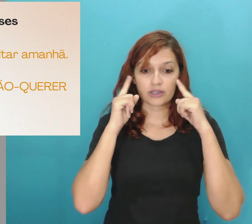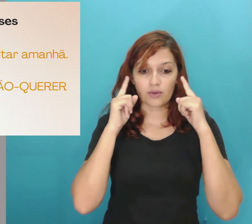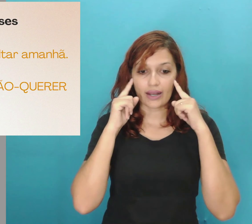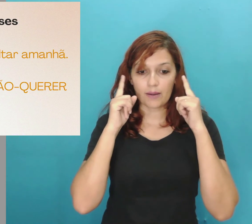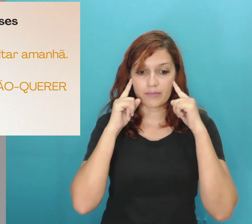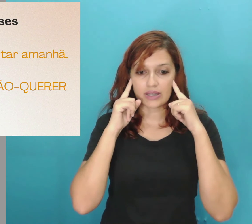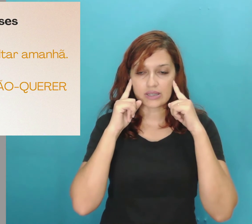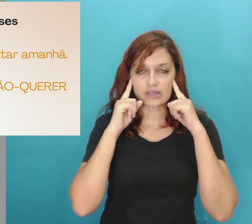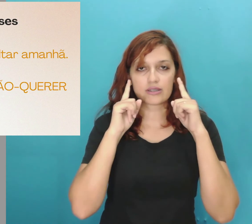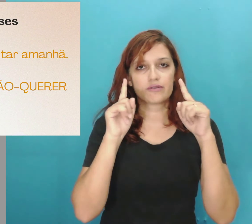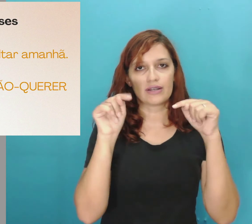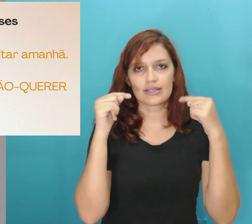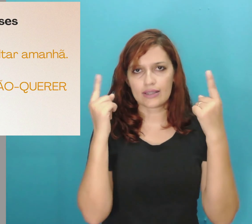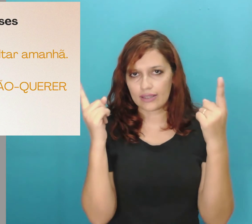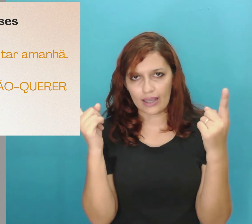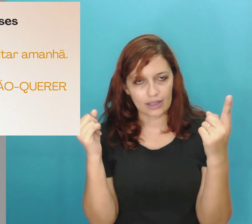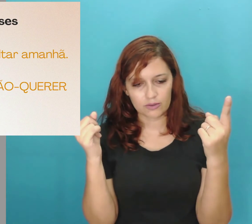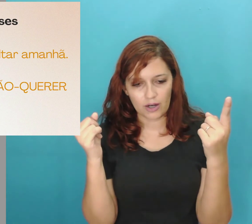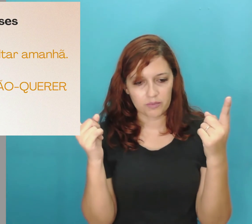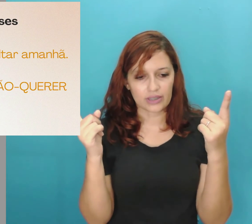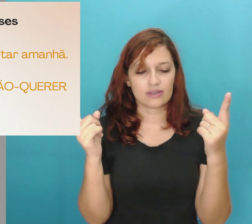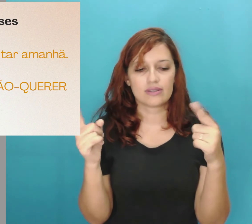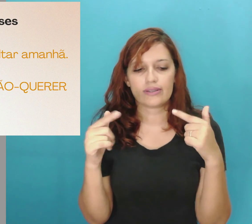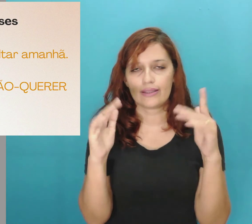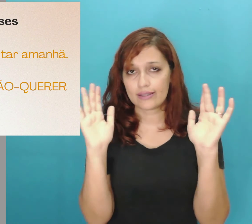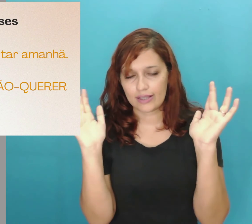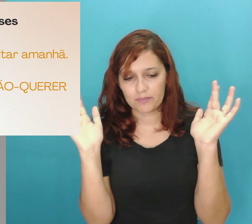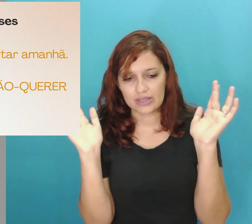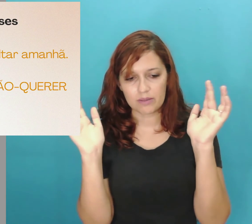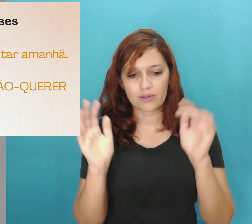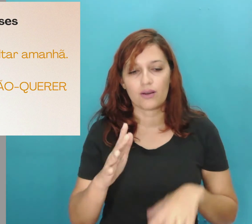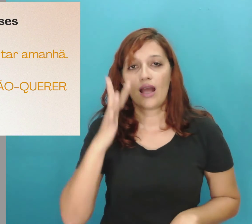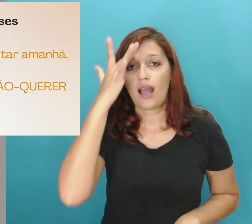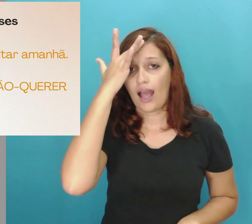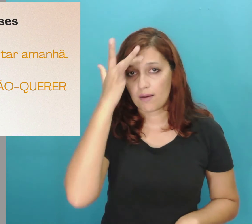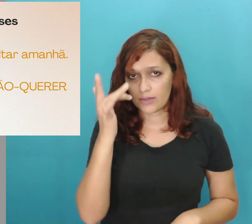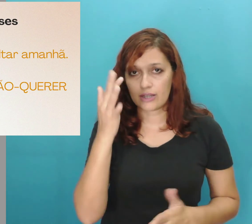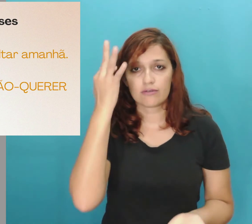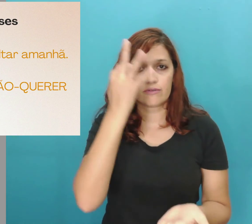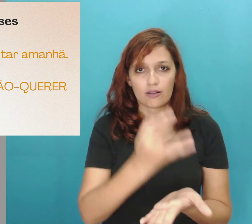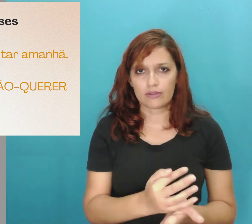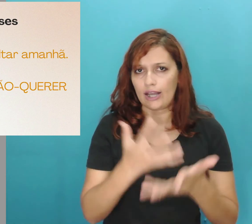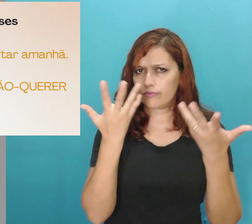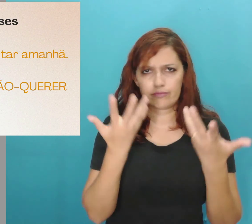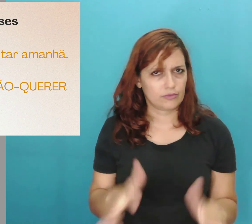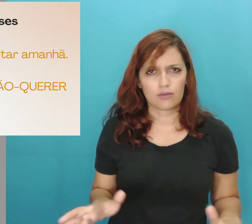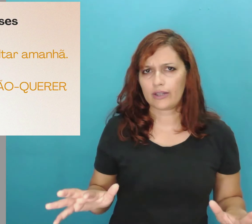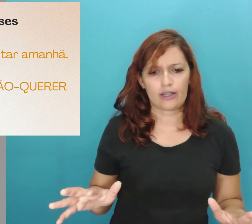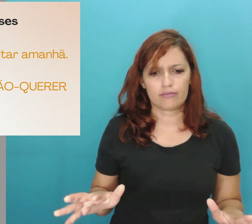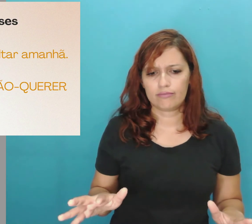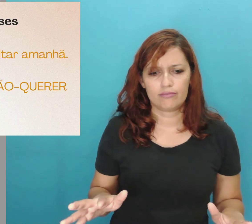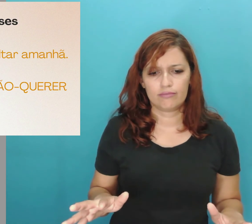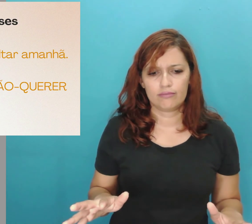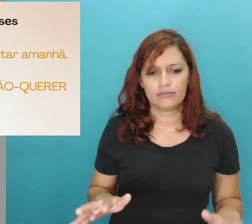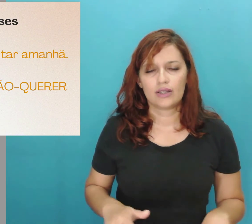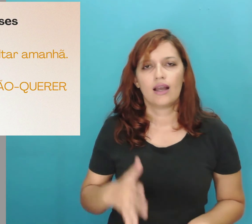a cabeça. Você faz até naturalmente, sem nem perceber. Amanhã faltar, não quero.